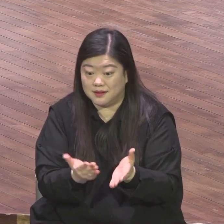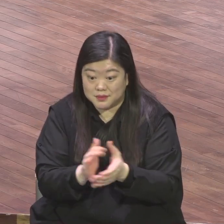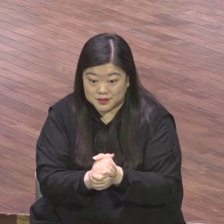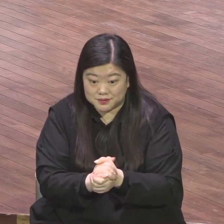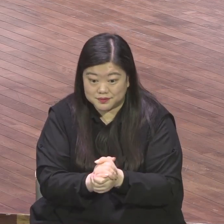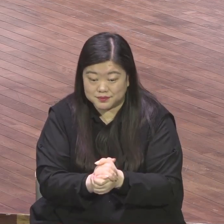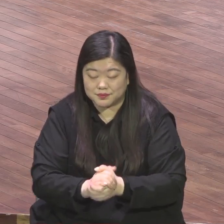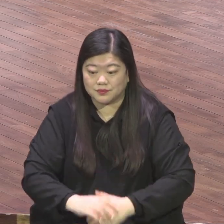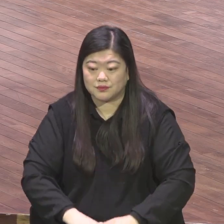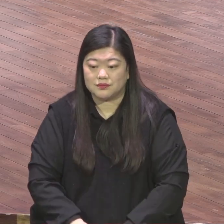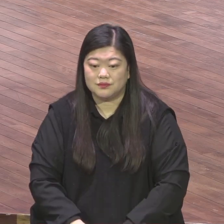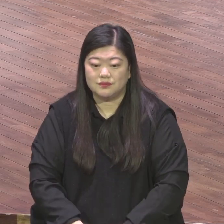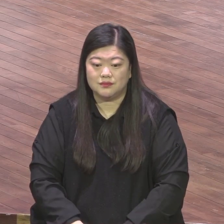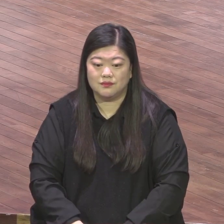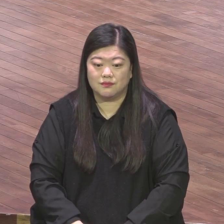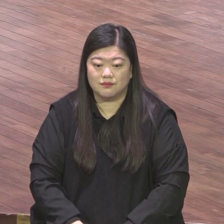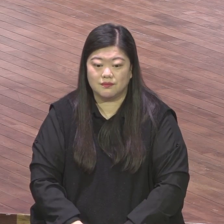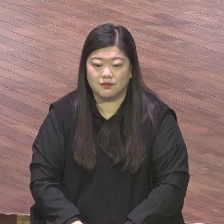때와